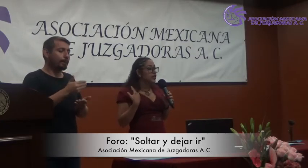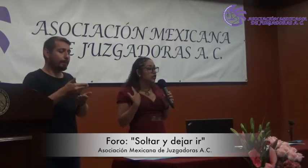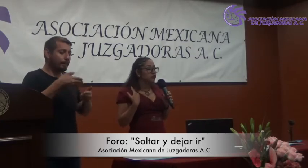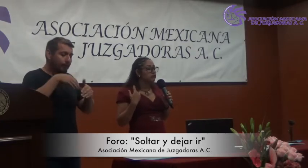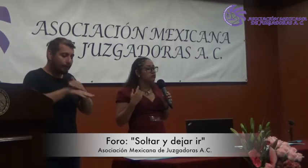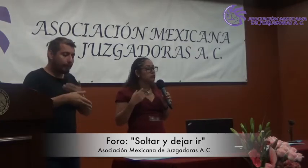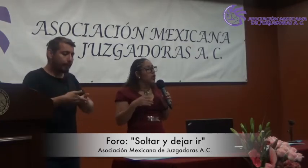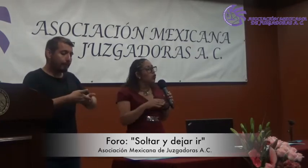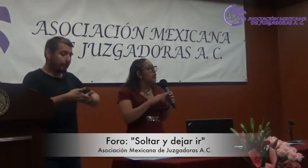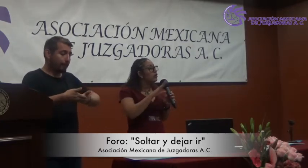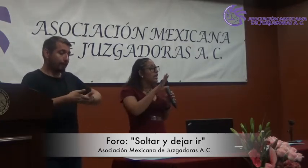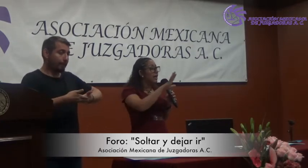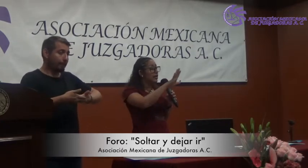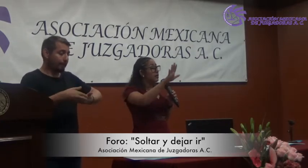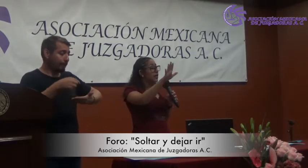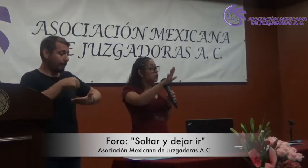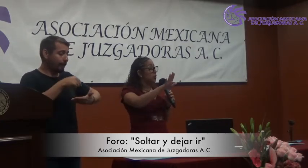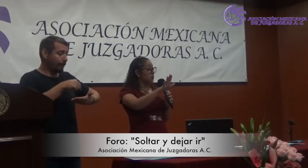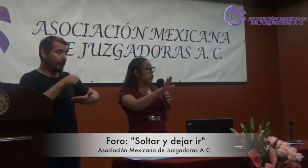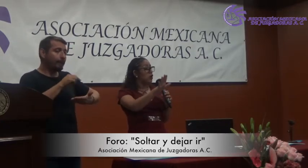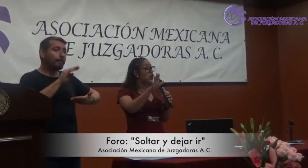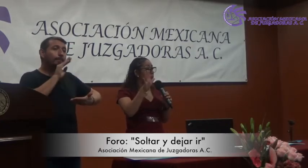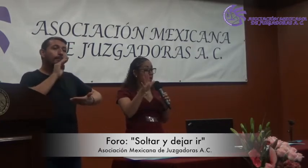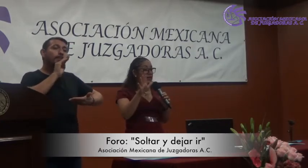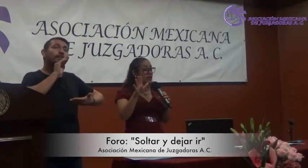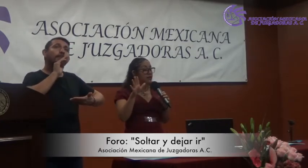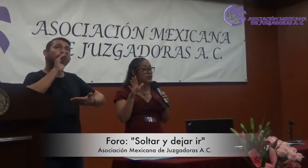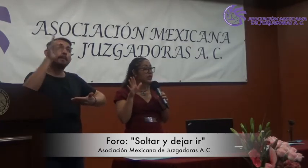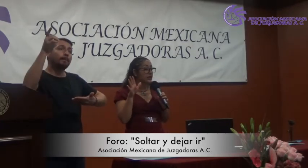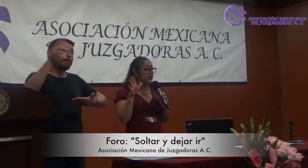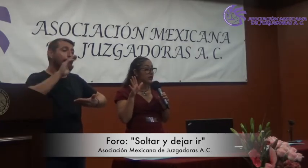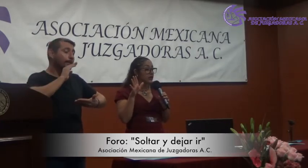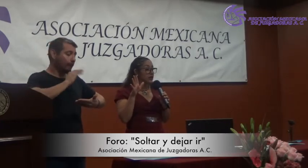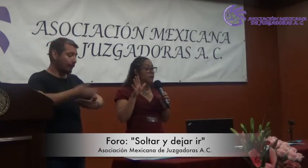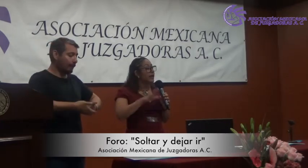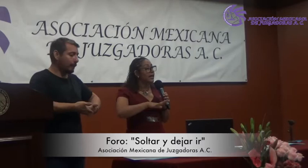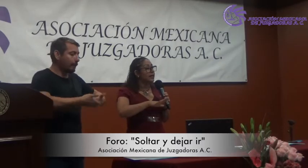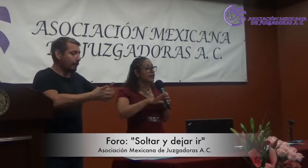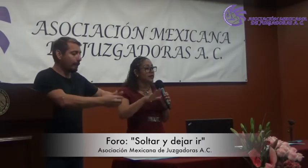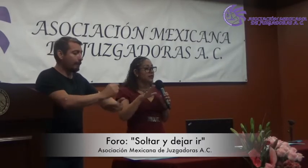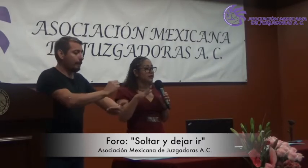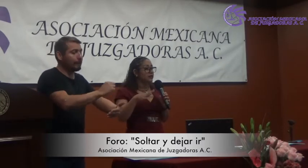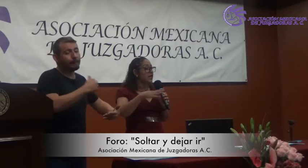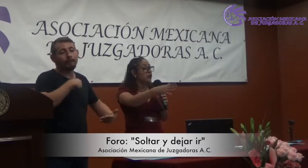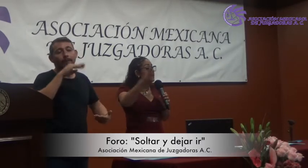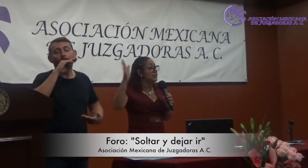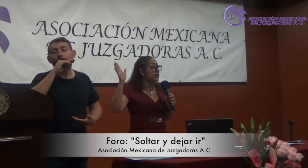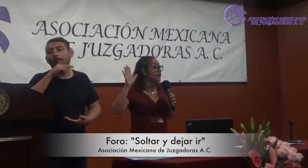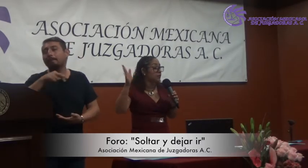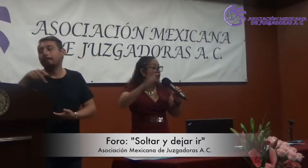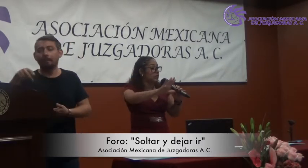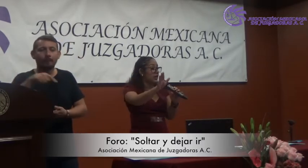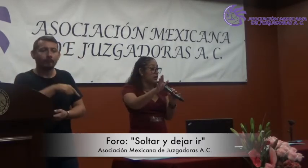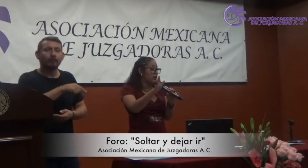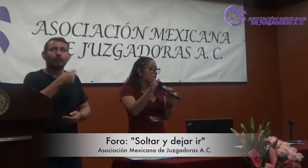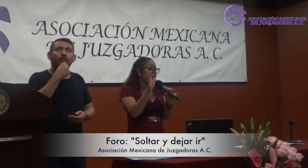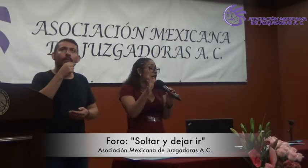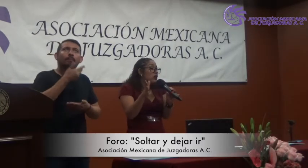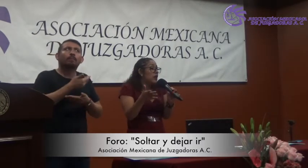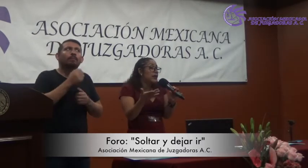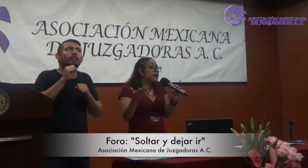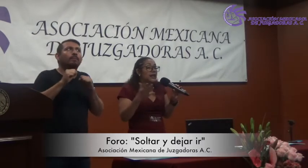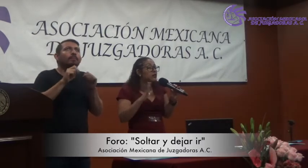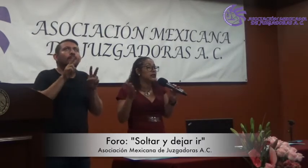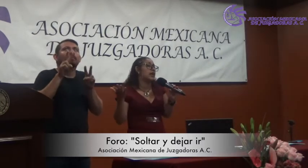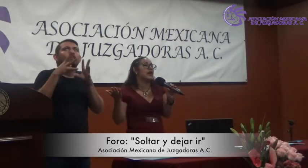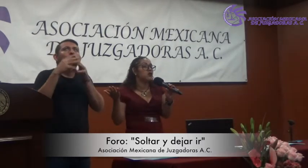recién nacido, cuando deja de ver a su mamá, cuando la pierde de vista, para él ya no existe en ese plano, o sea, él ya